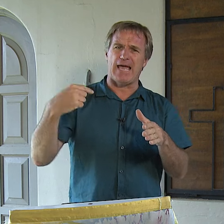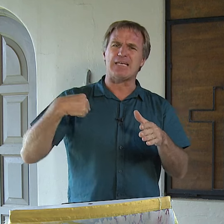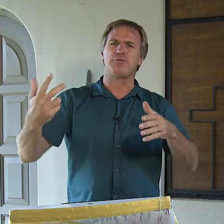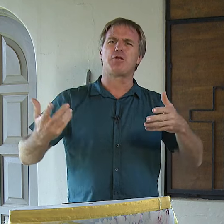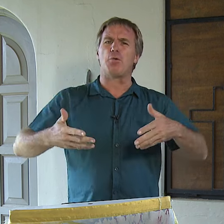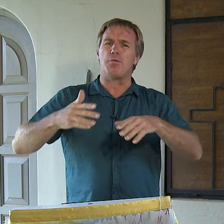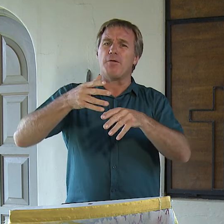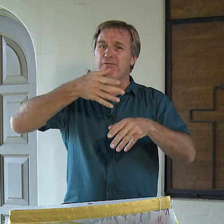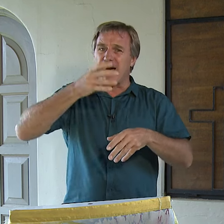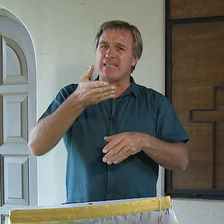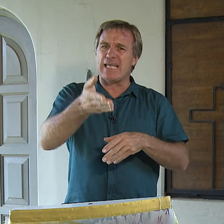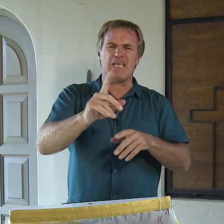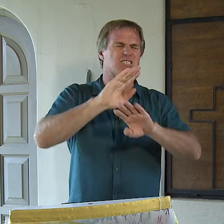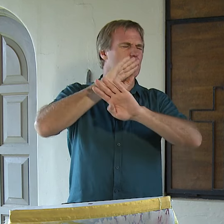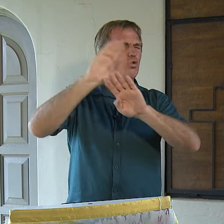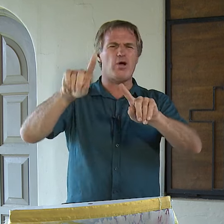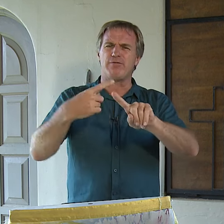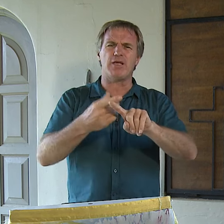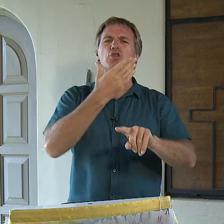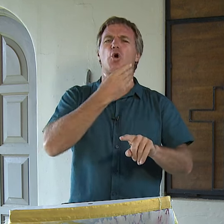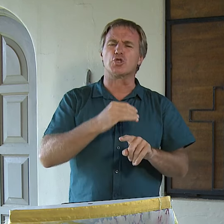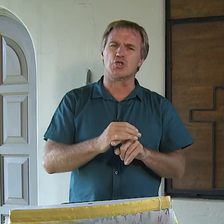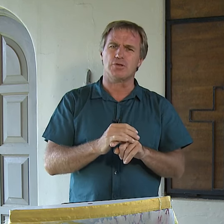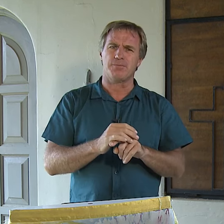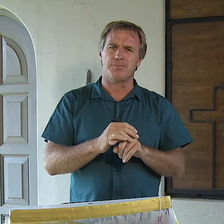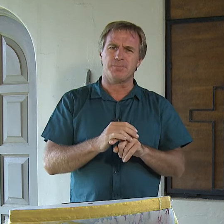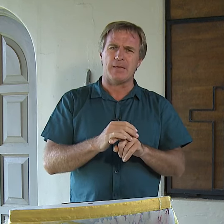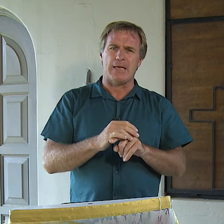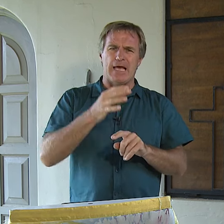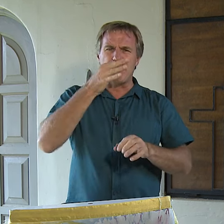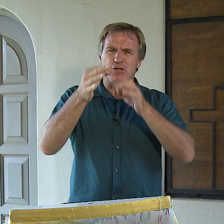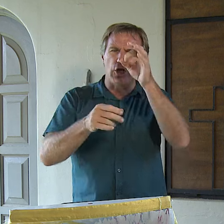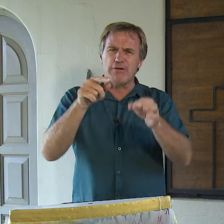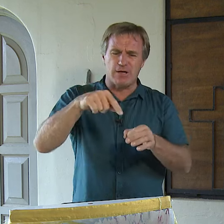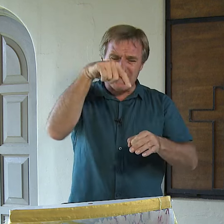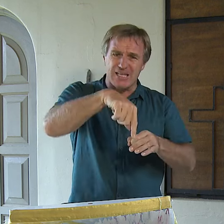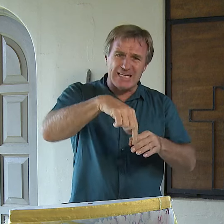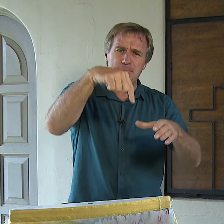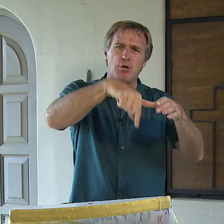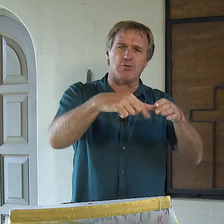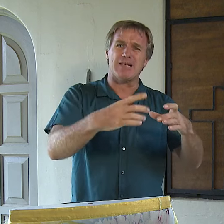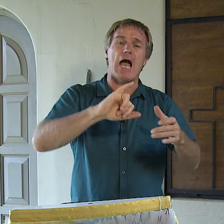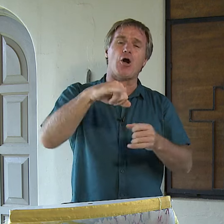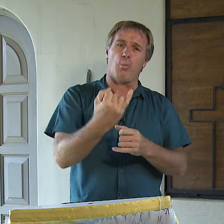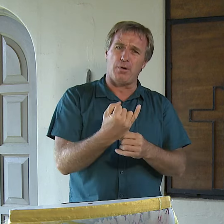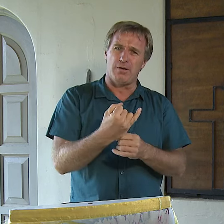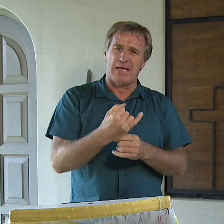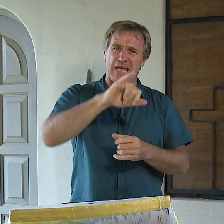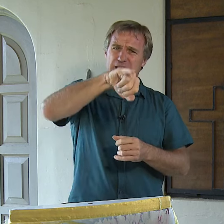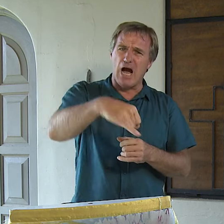ek sal vir jou water gee, jy sal nooit weer dors. En hy verduidelik vir haar dat hierdie put van Jakob, en